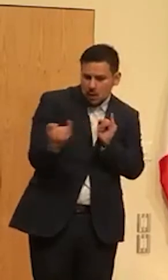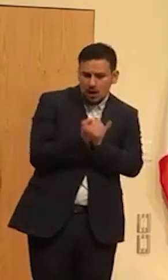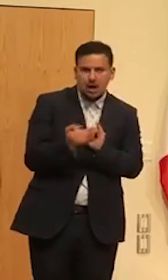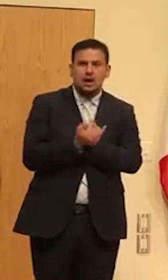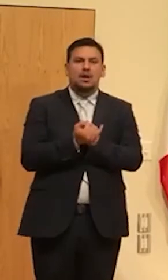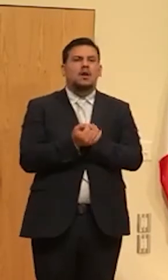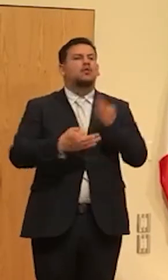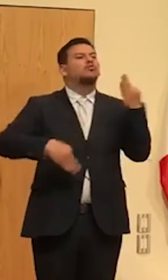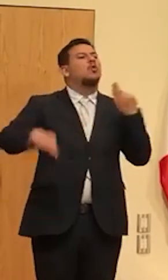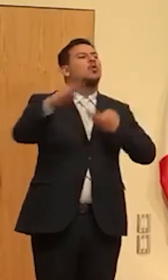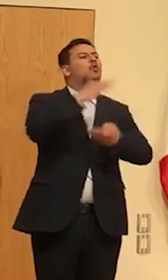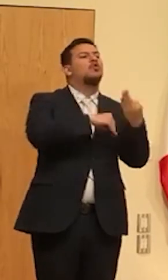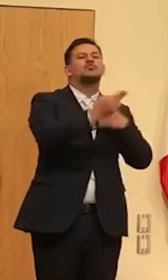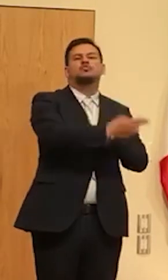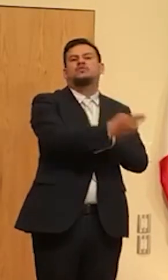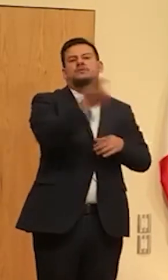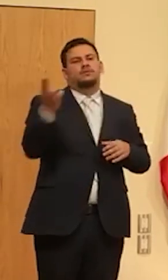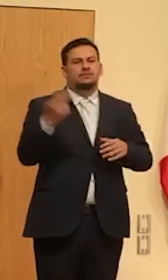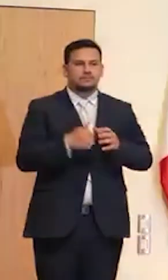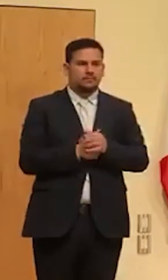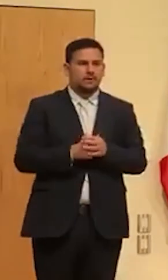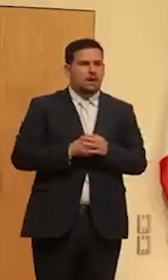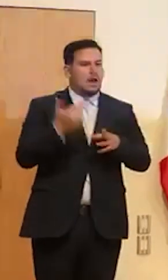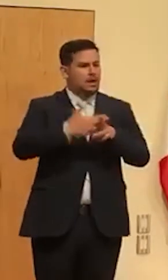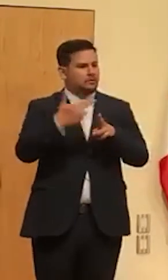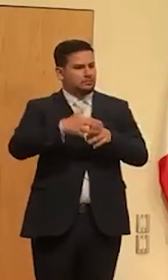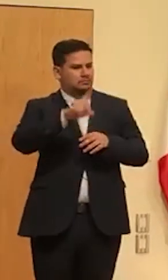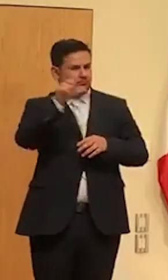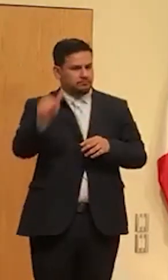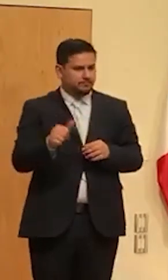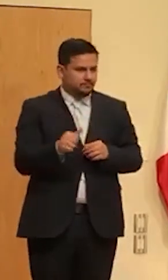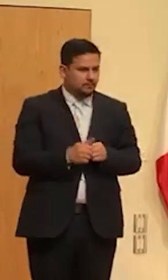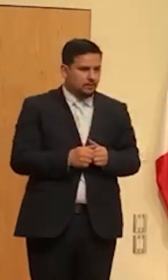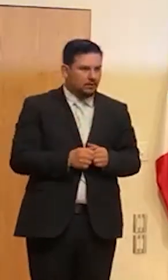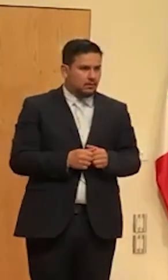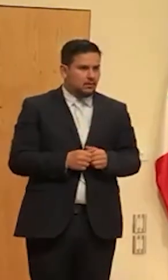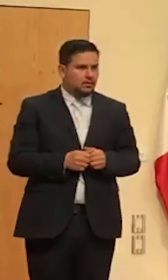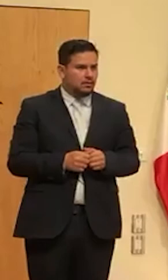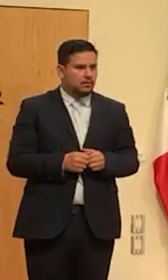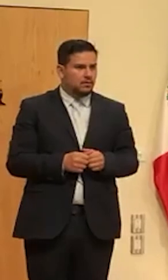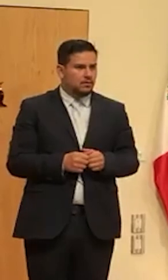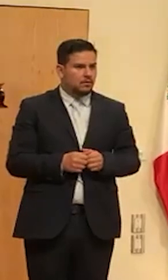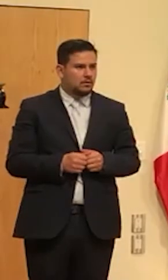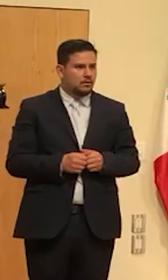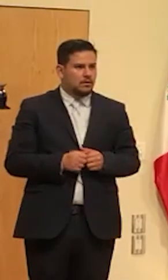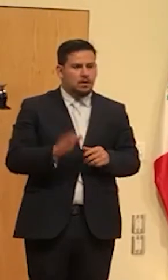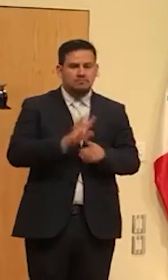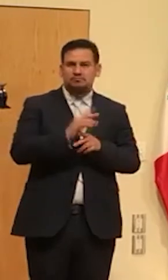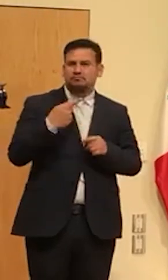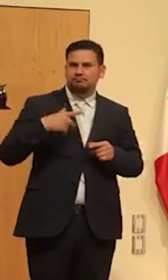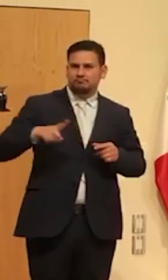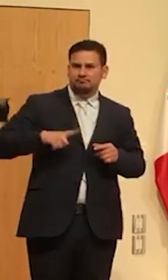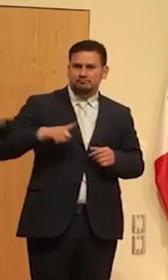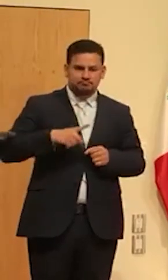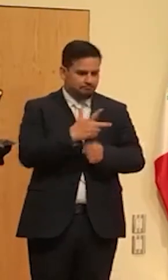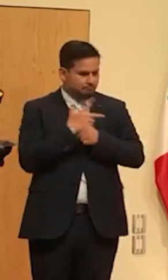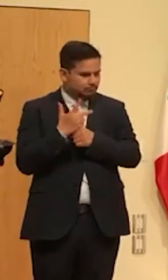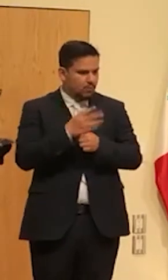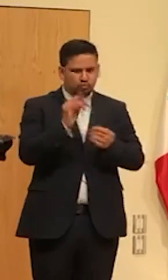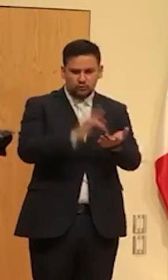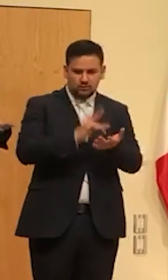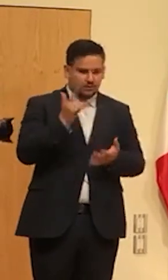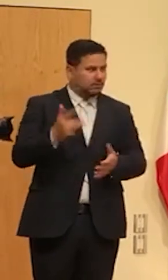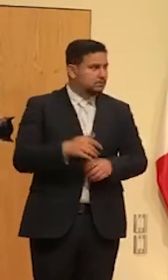todos y a todas ustedes. Hasta luego. Hasta luego a la fuente de gobierno.